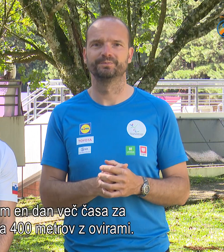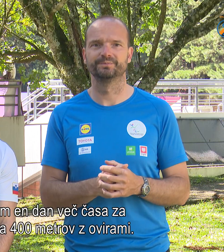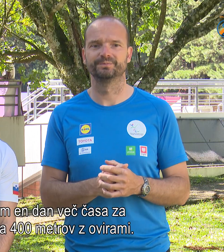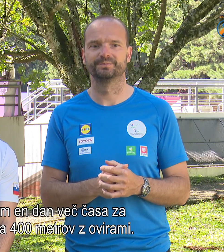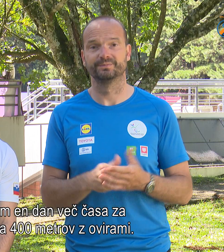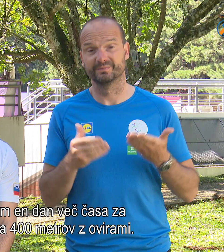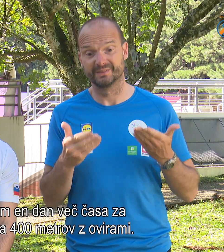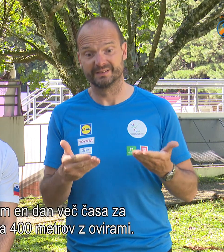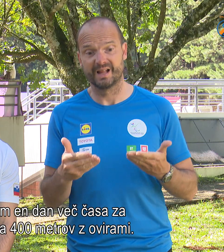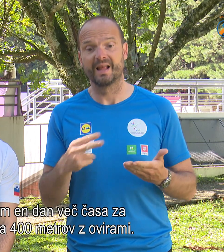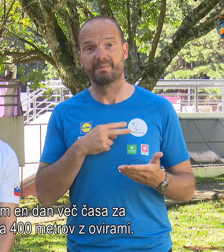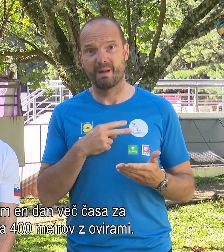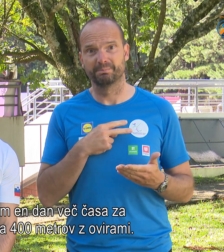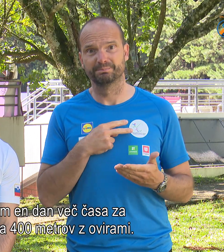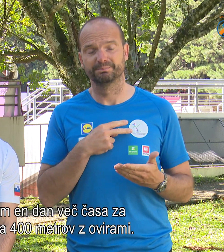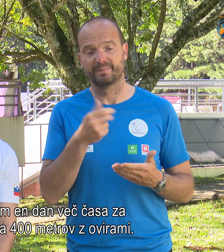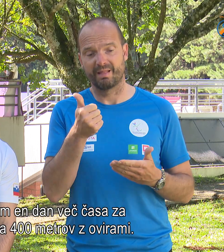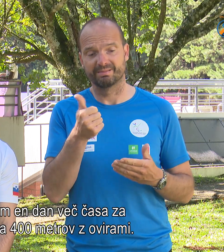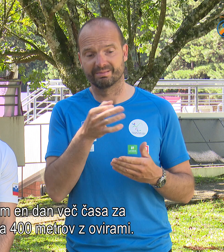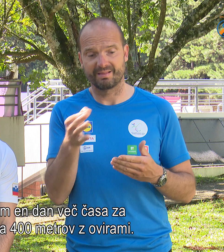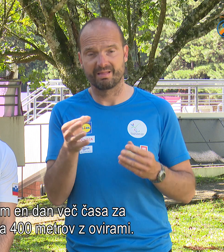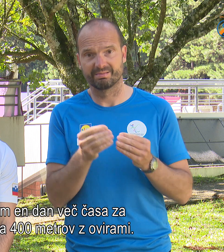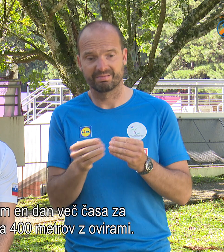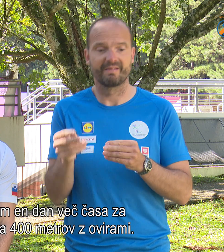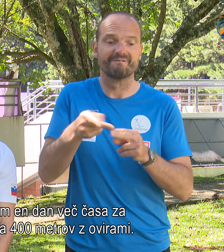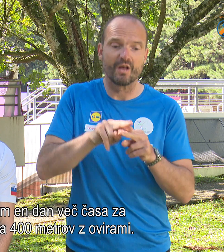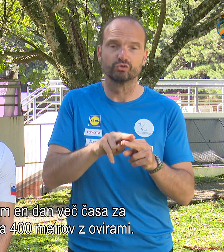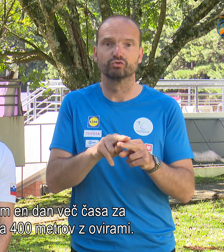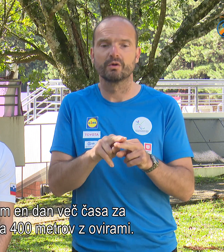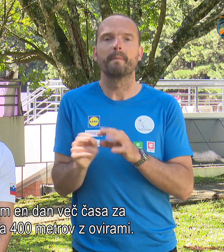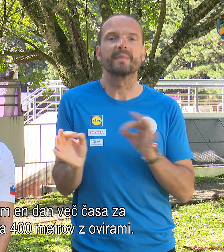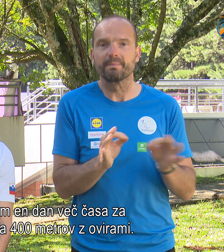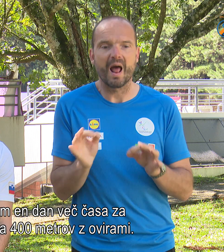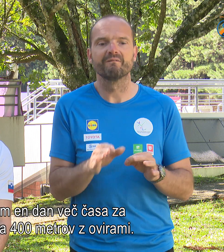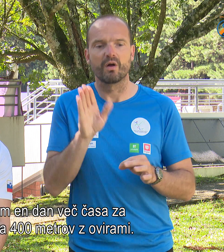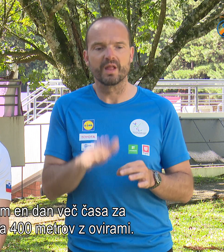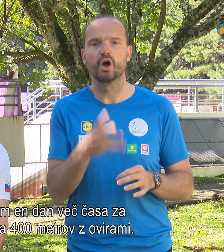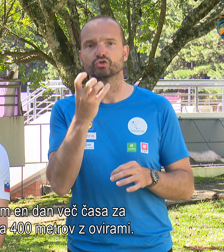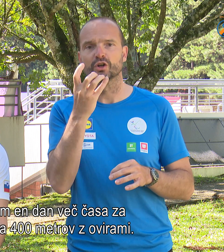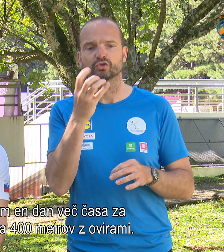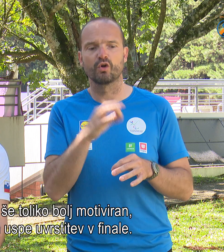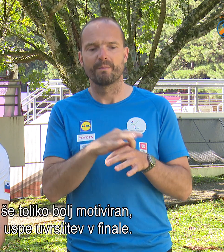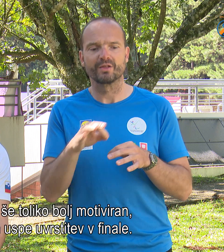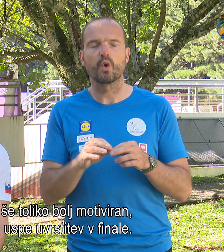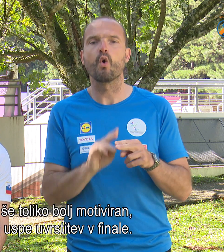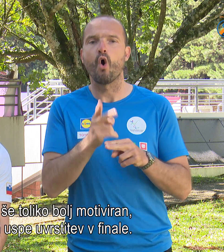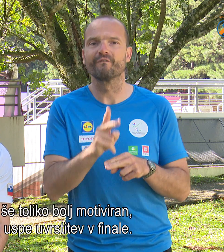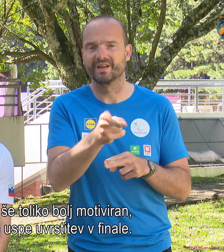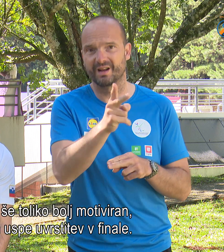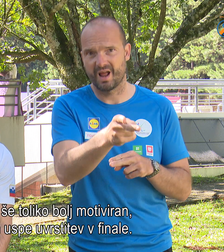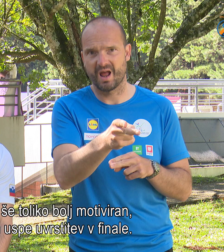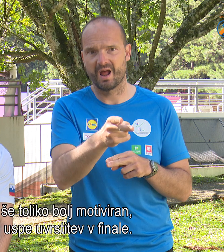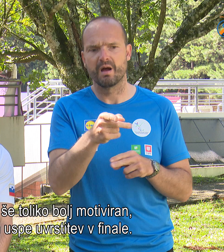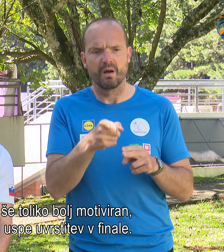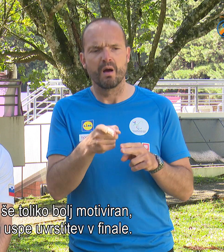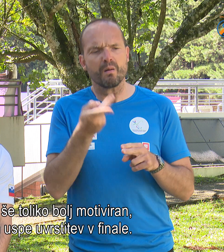Sedaj imam na voljo en dan več, da pripravo na 400 metrov ovire, ker bom zato še samo